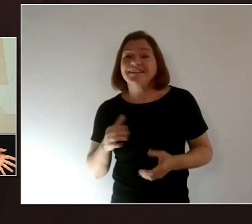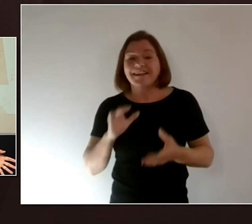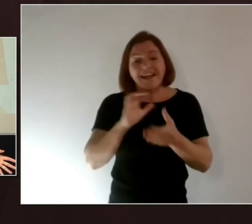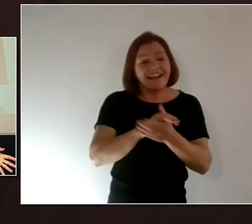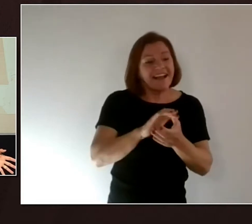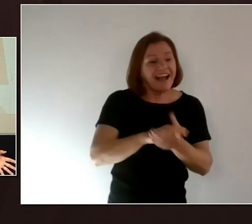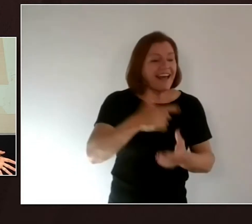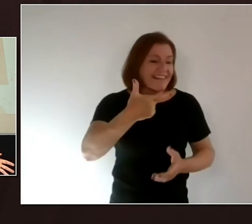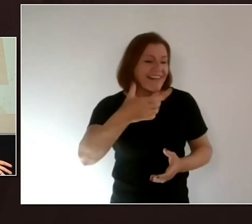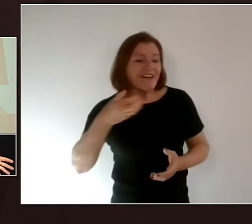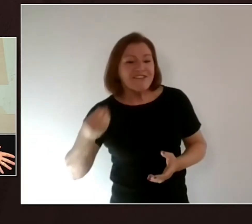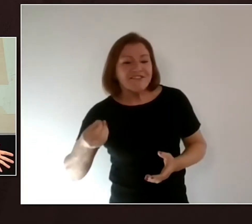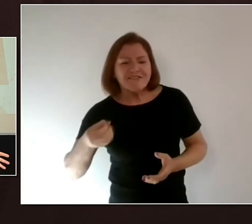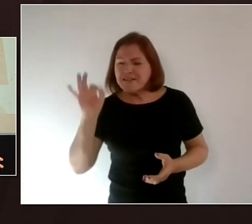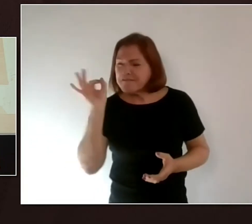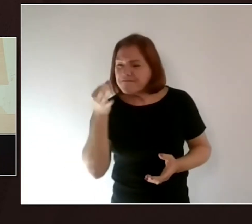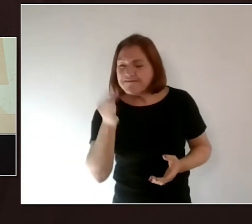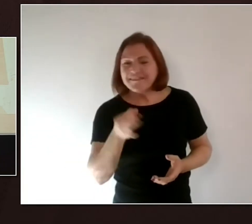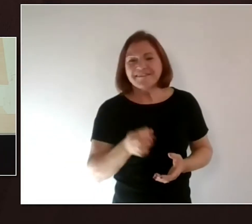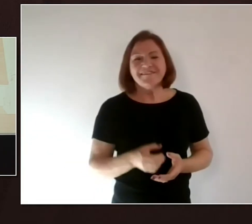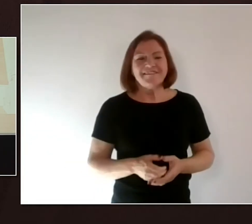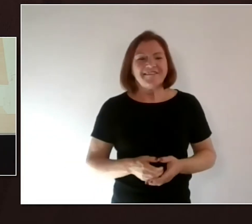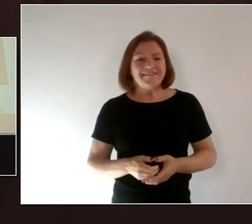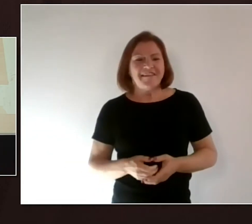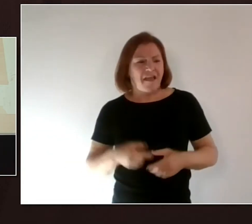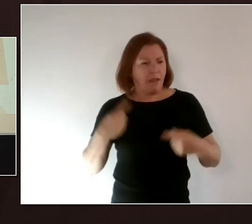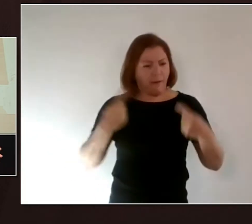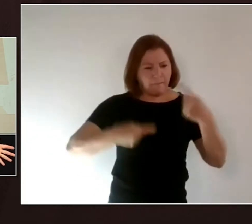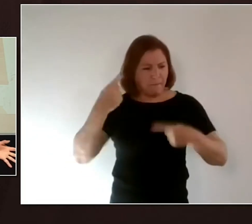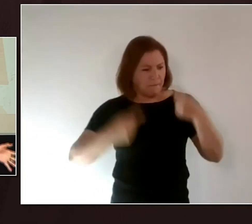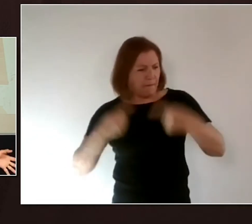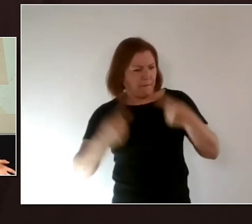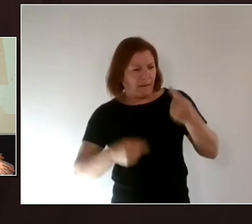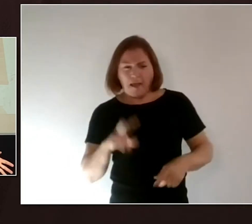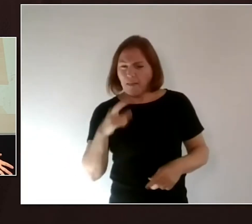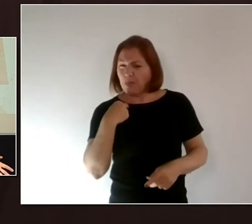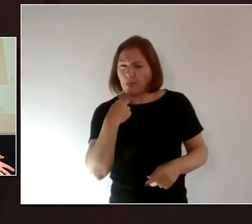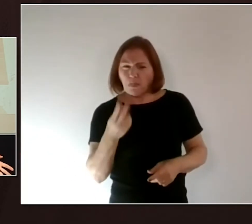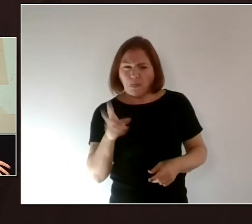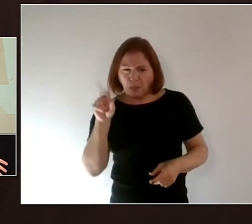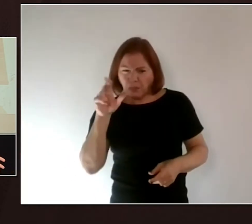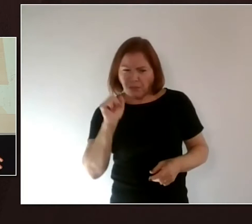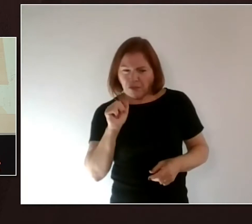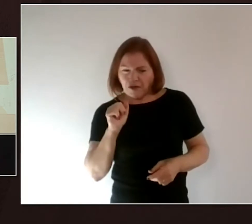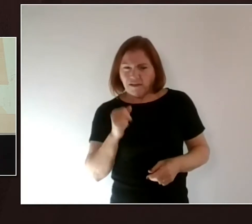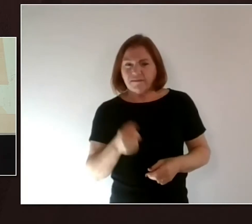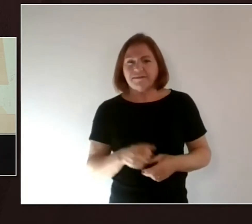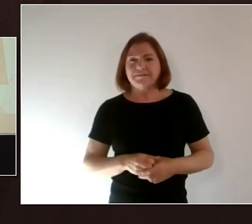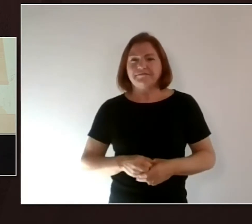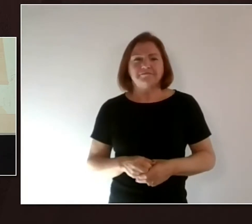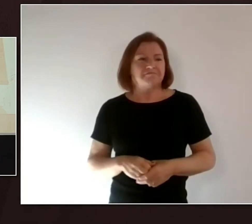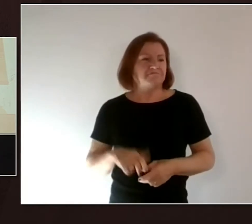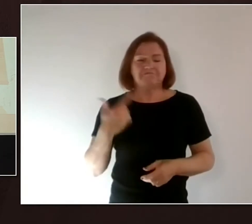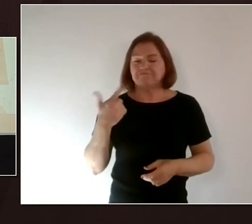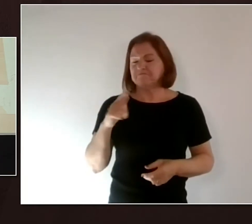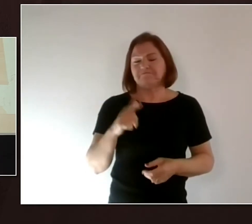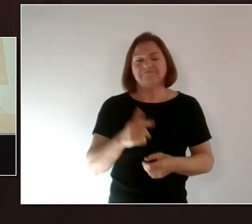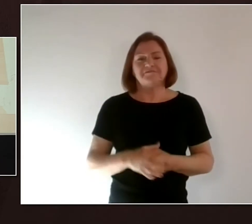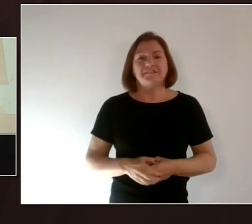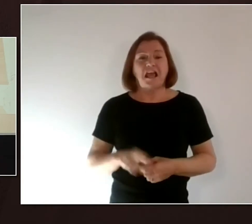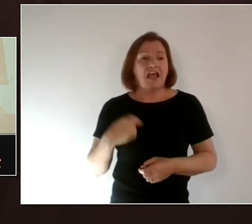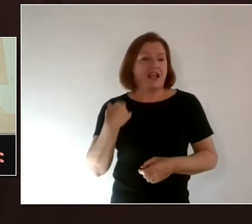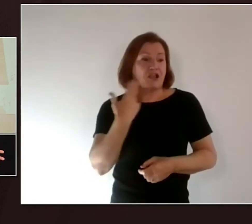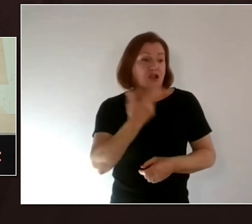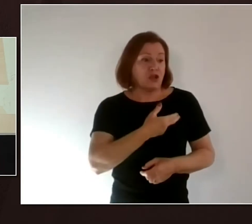20, perfeito, nunca discute, nunca briga. Irmão, não existe isso, tá? Nós somos seres humanos normais.